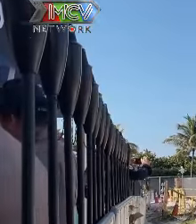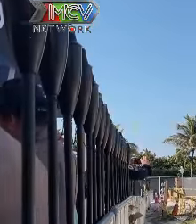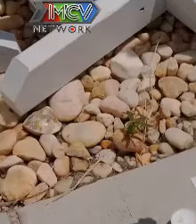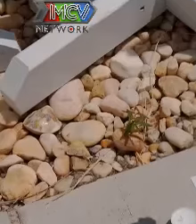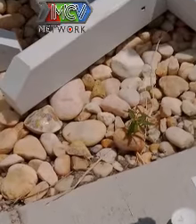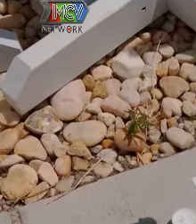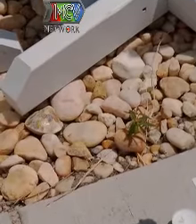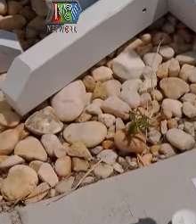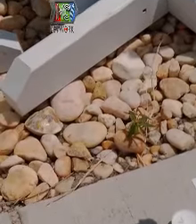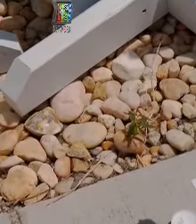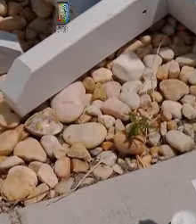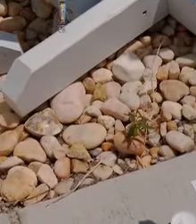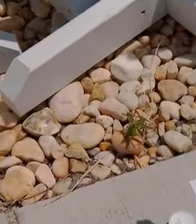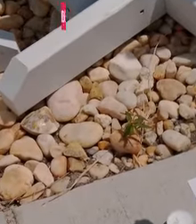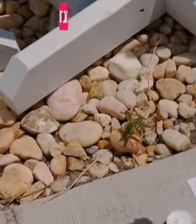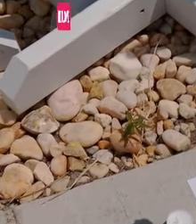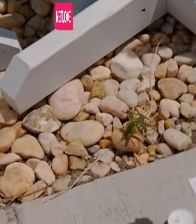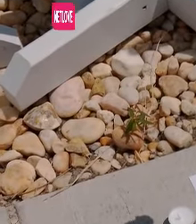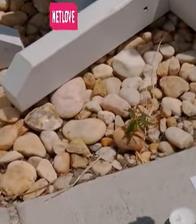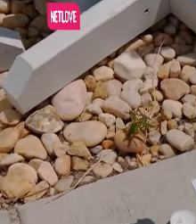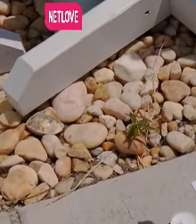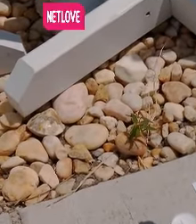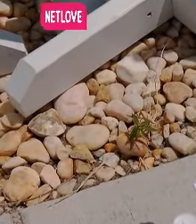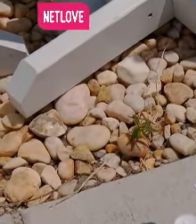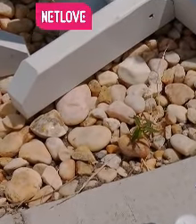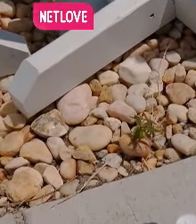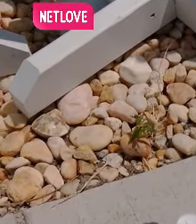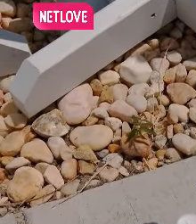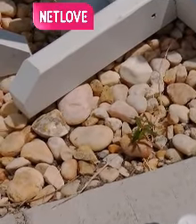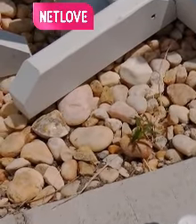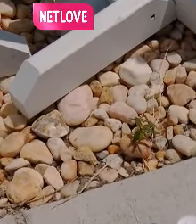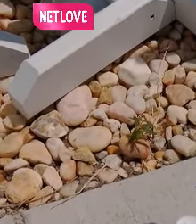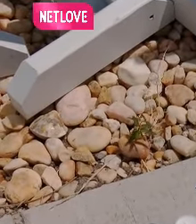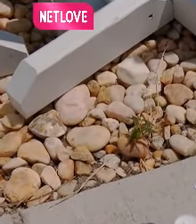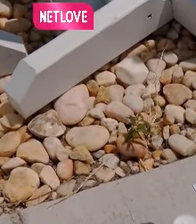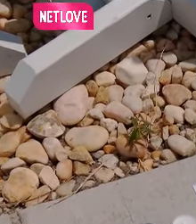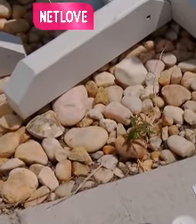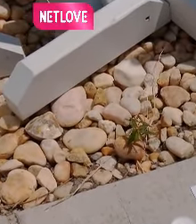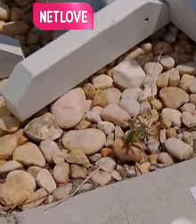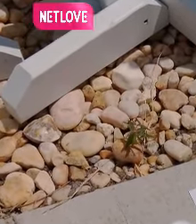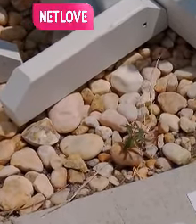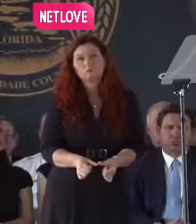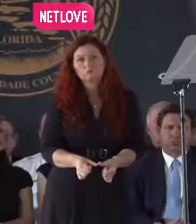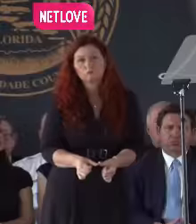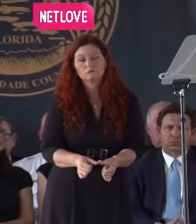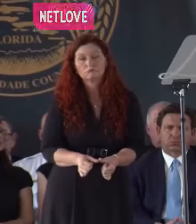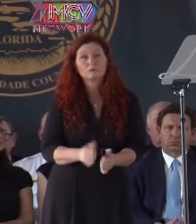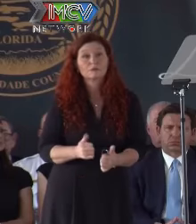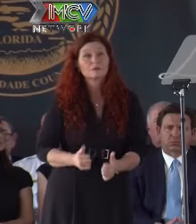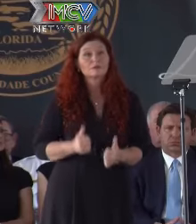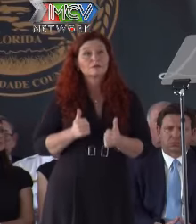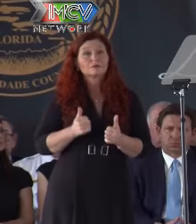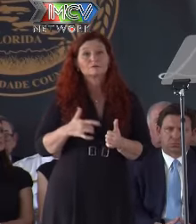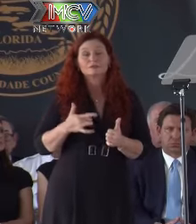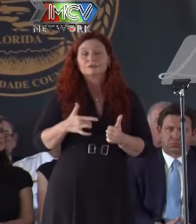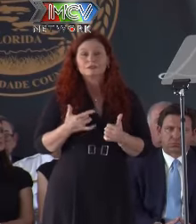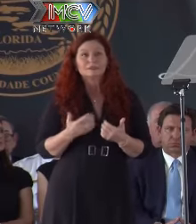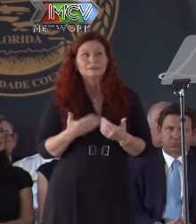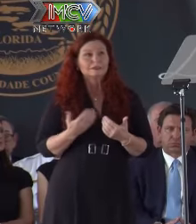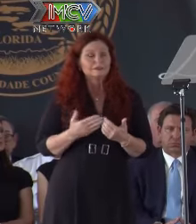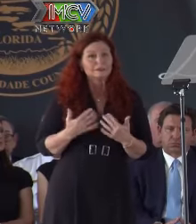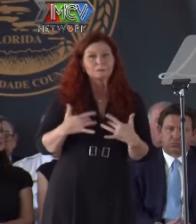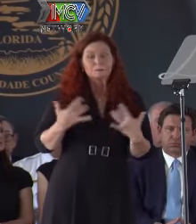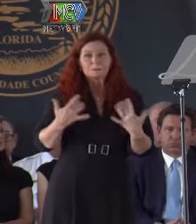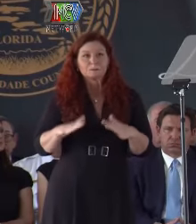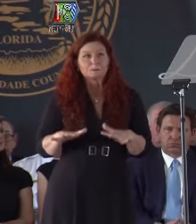sập bất ngờ vào lúc 1 giờ 22 phút sáng, khiến gần 100 người thiệt mạng. Đệ nhất phu nhân Mỹ Jill Biden cùng các công dân khác đã làm